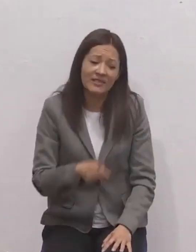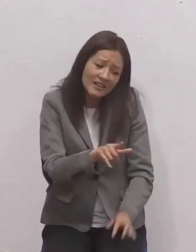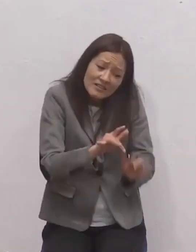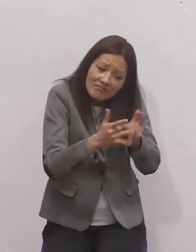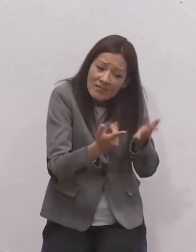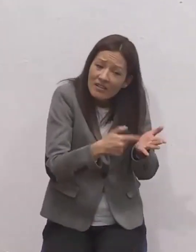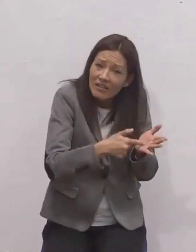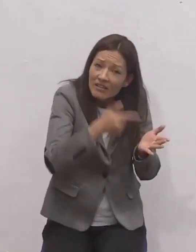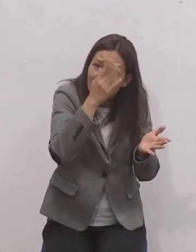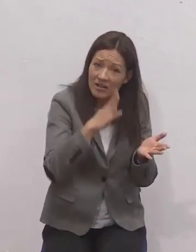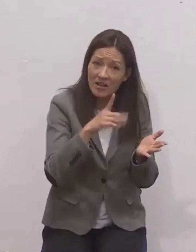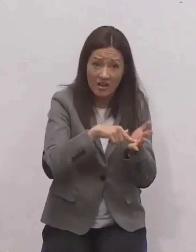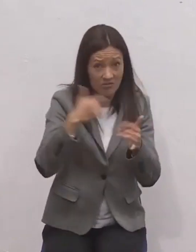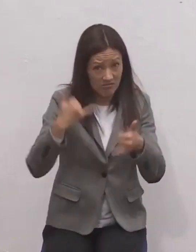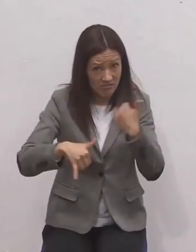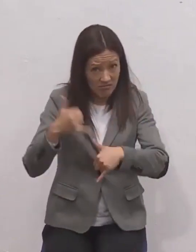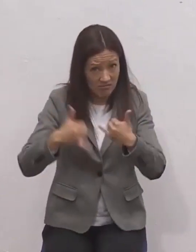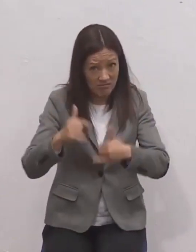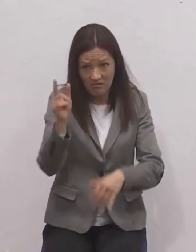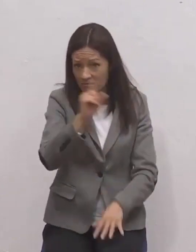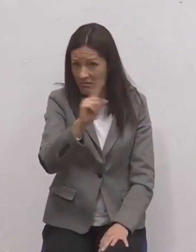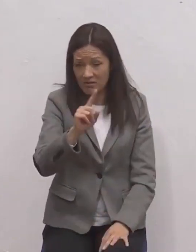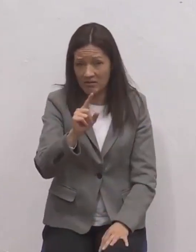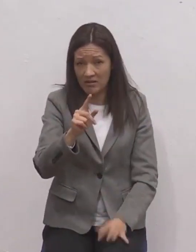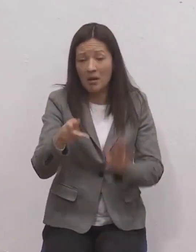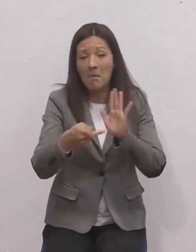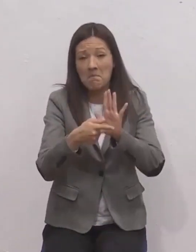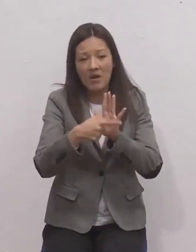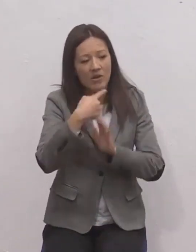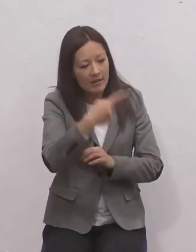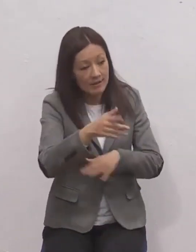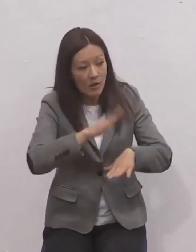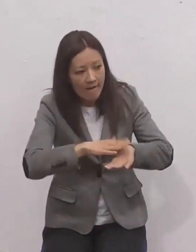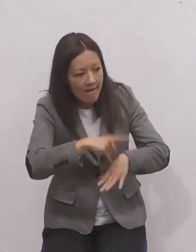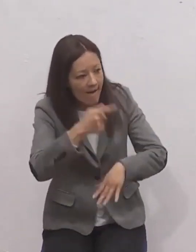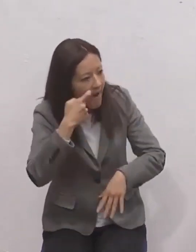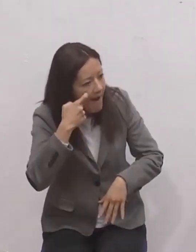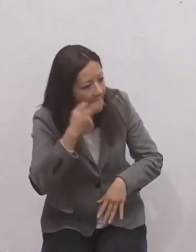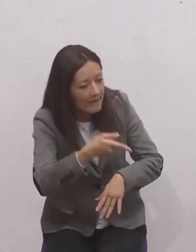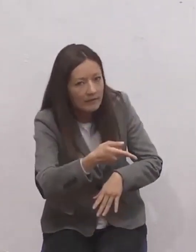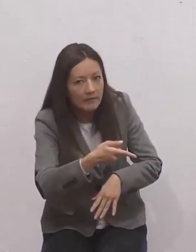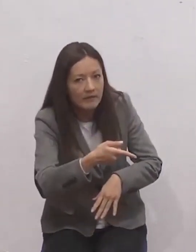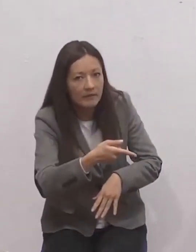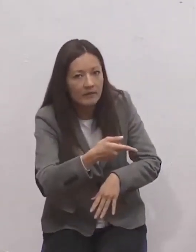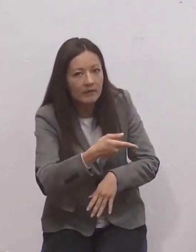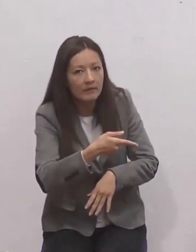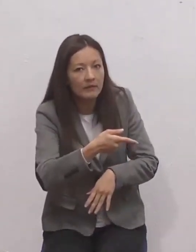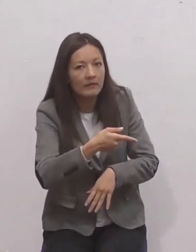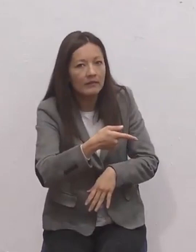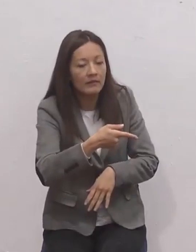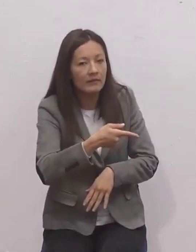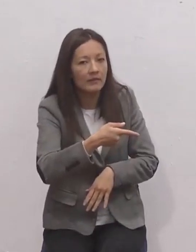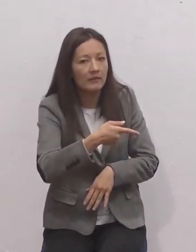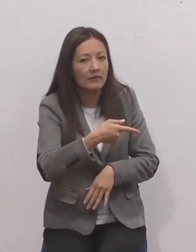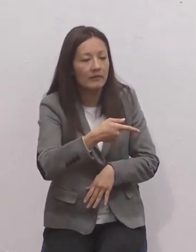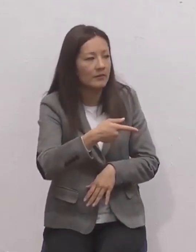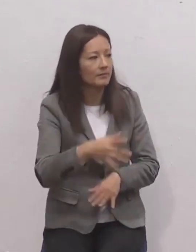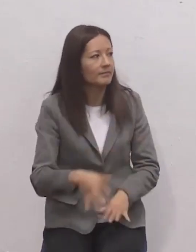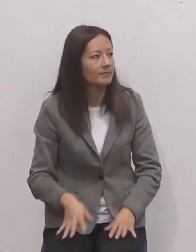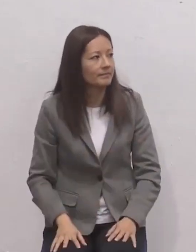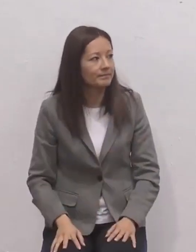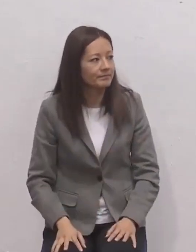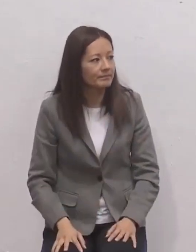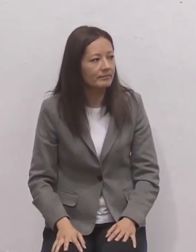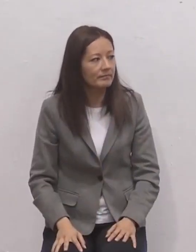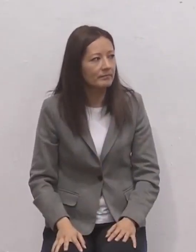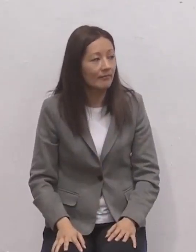palabra del Señor, esto no es un juego. Por eso Pablo está diciendo, ¿sabe qué? Les hago una advertencia. Pasaríamos la institución de la cena del Señor, porque el Señor, ¿qué dice